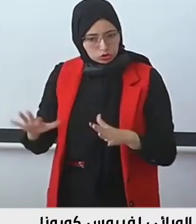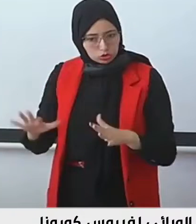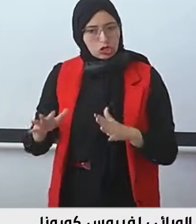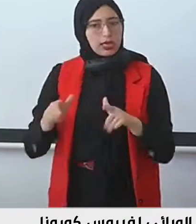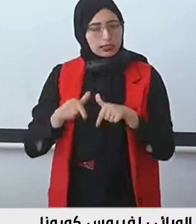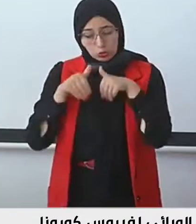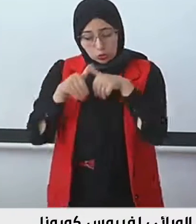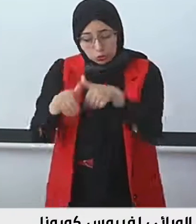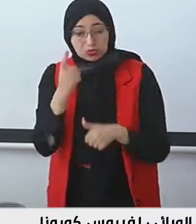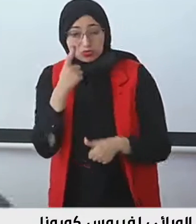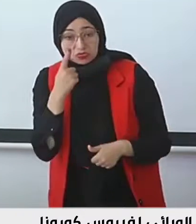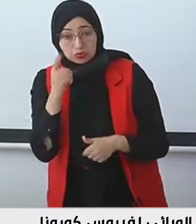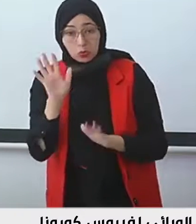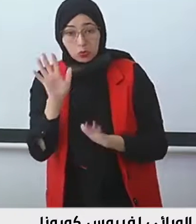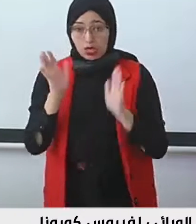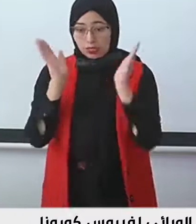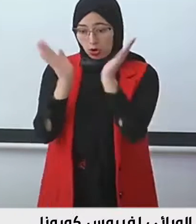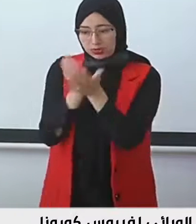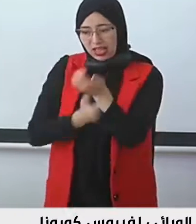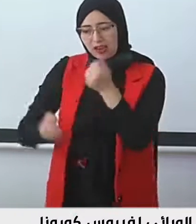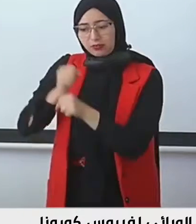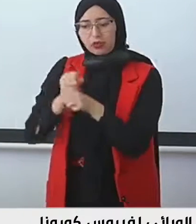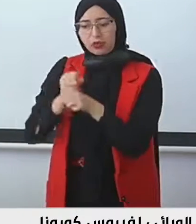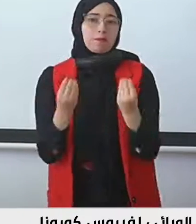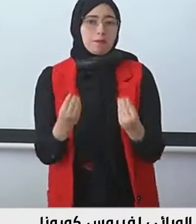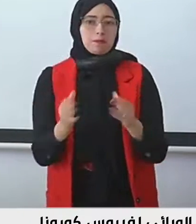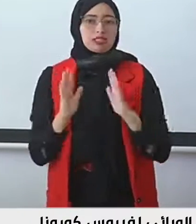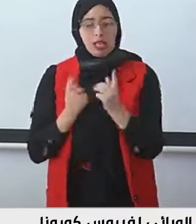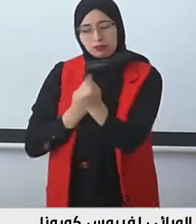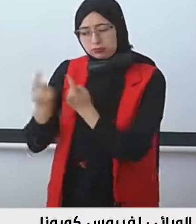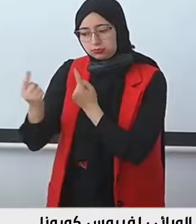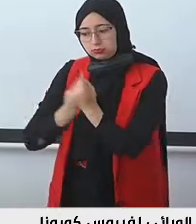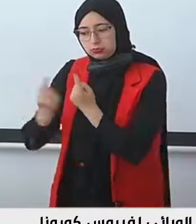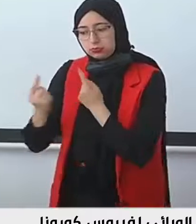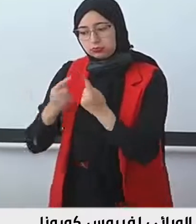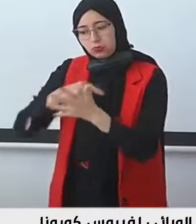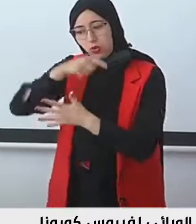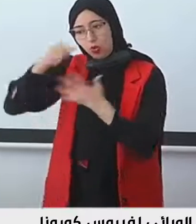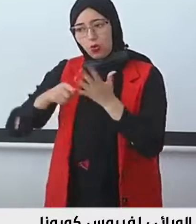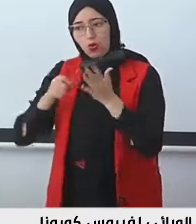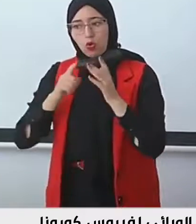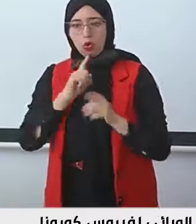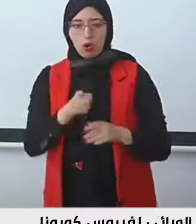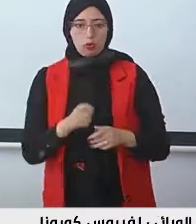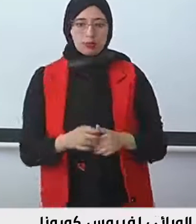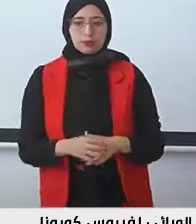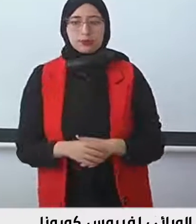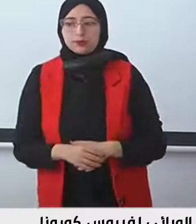الدراسة إذا كان باش يتم وضعه ولا لا، هذا يرجع للسلطات هذه الكل.